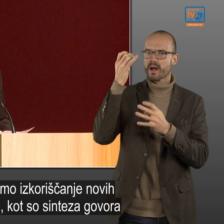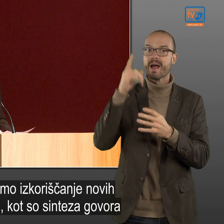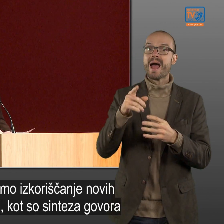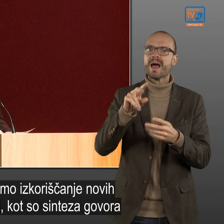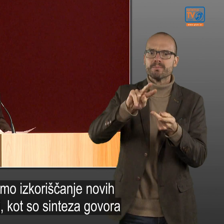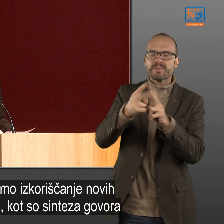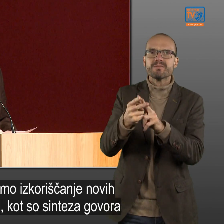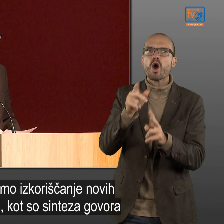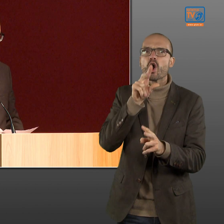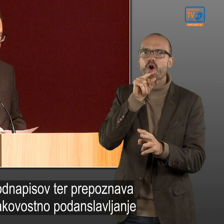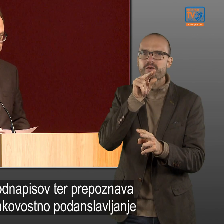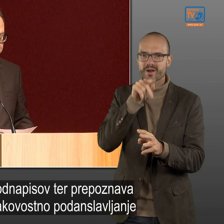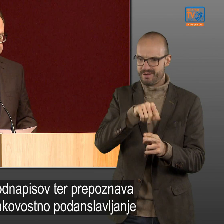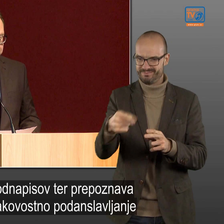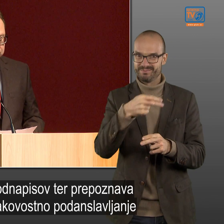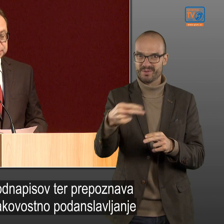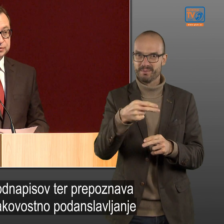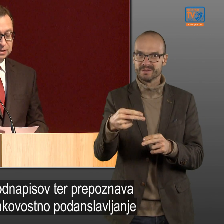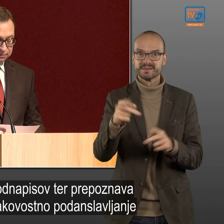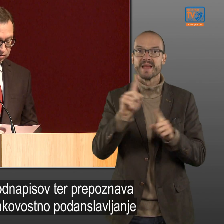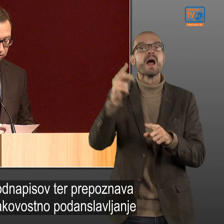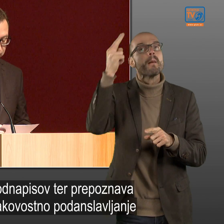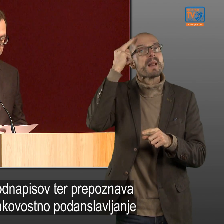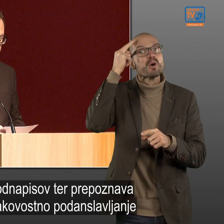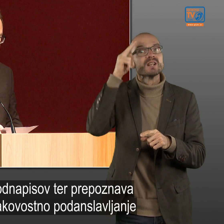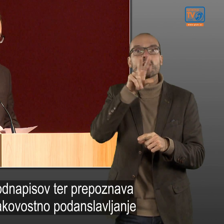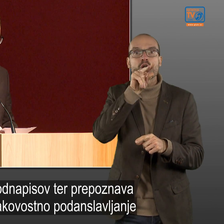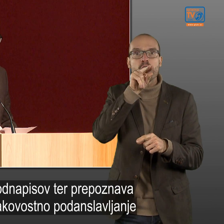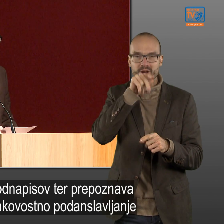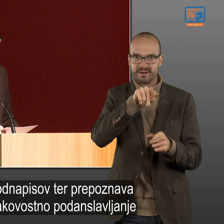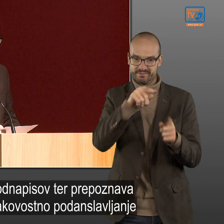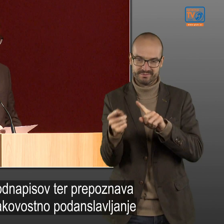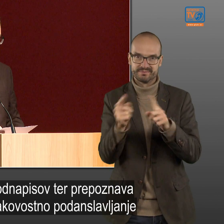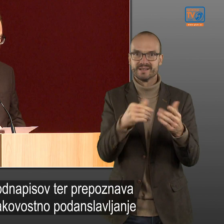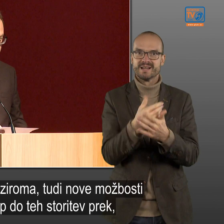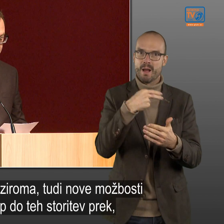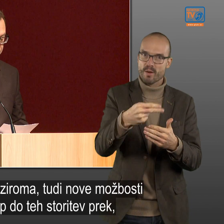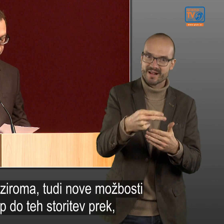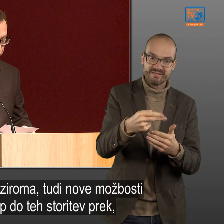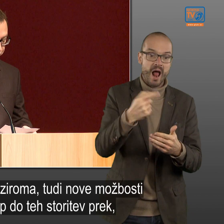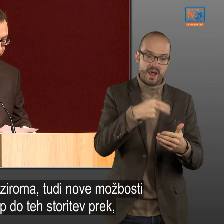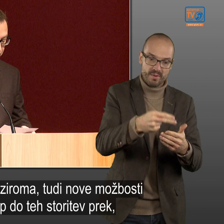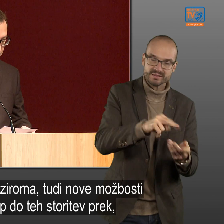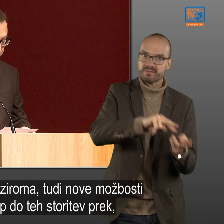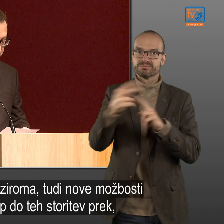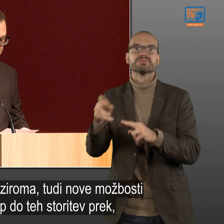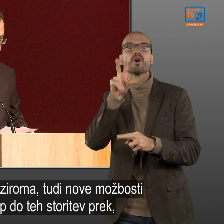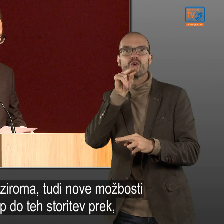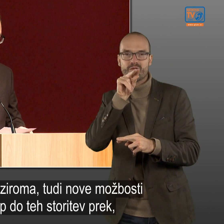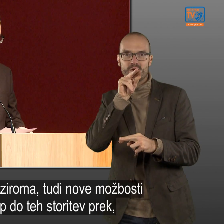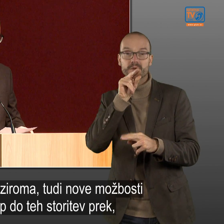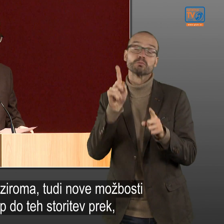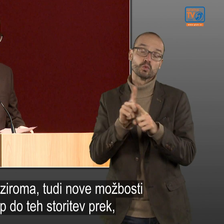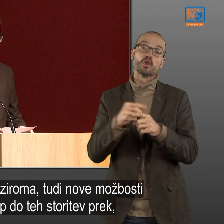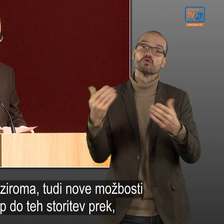kot so sinteza govora za branje podnapisov ter razpoznava govora za kakovostno podnaslavljanje oddaj v živo, pa seveda